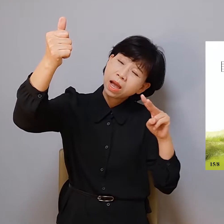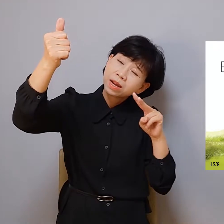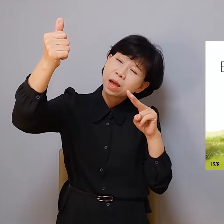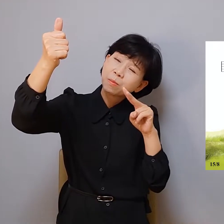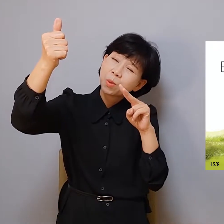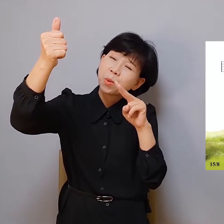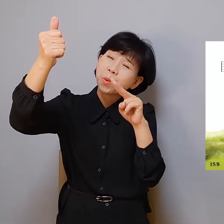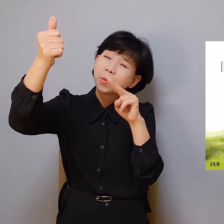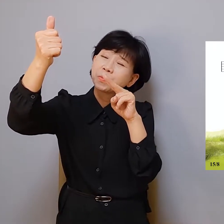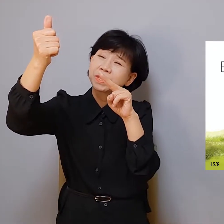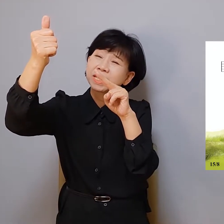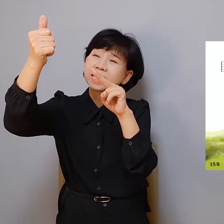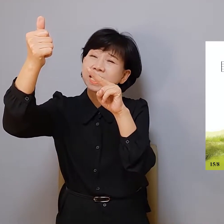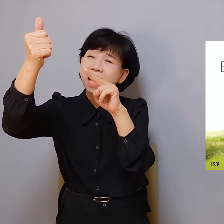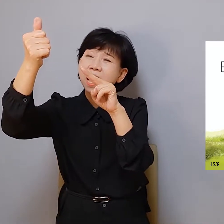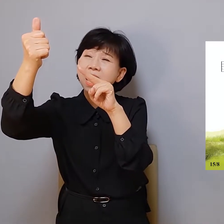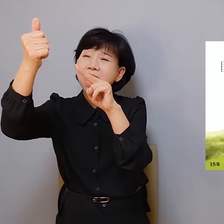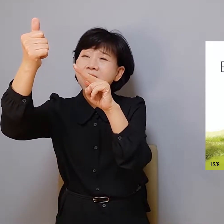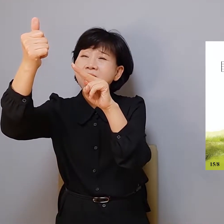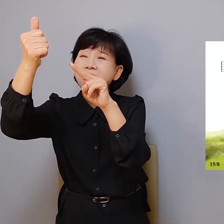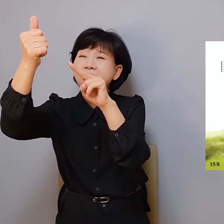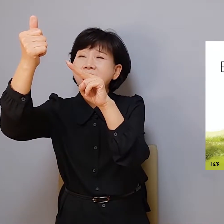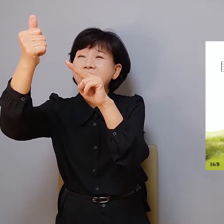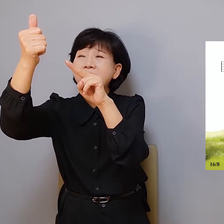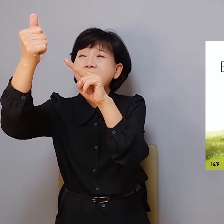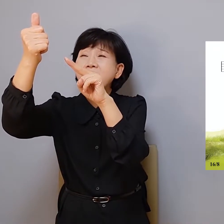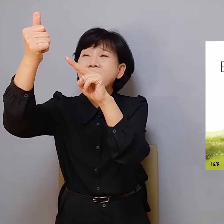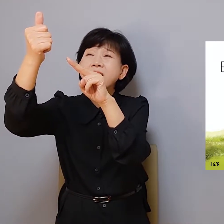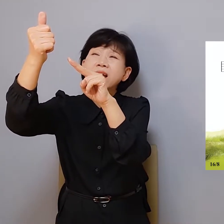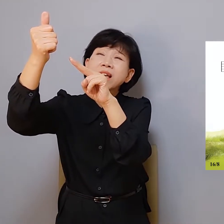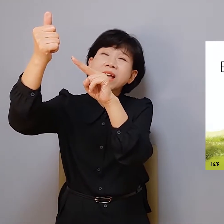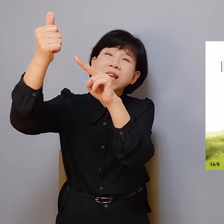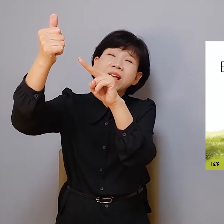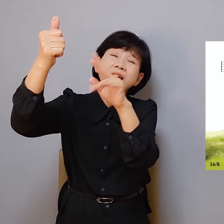주만 바라보 한없는 주님의 은혜